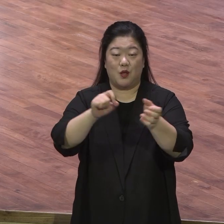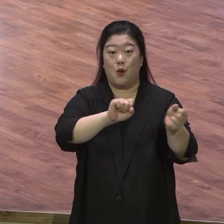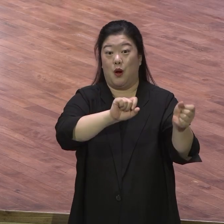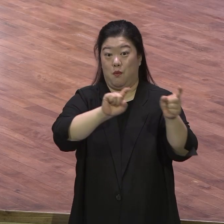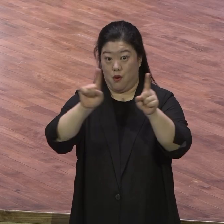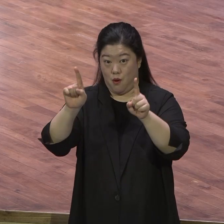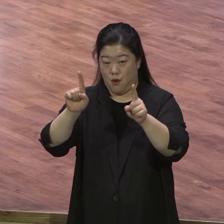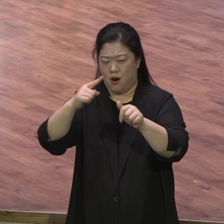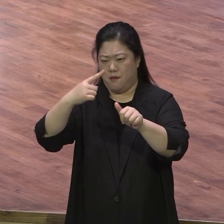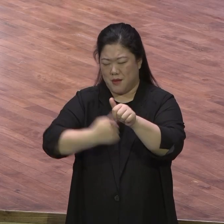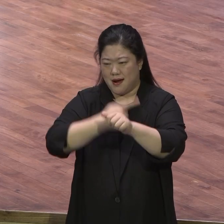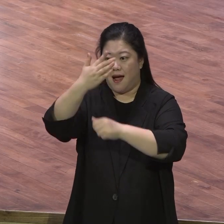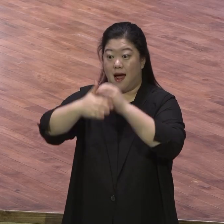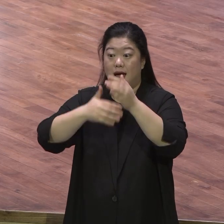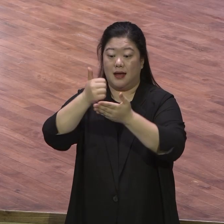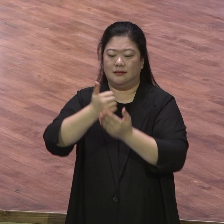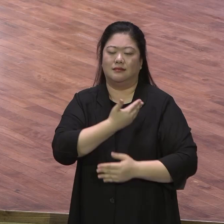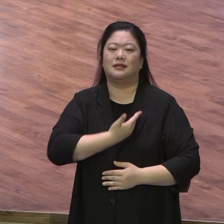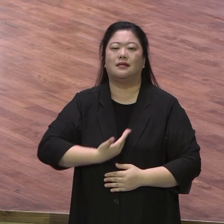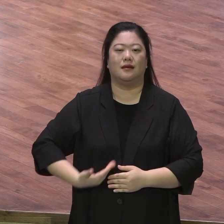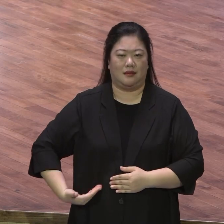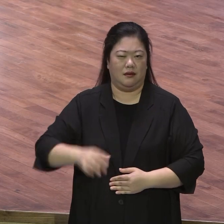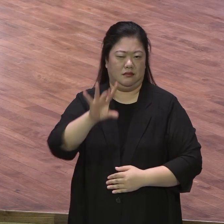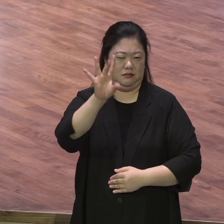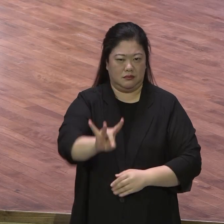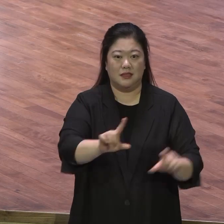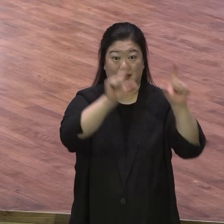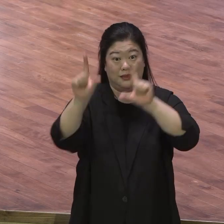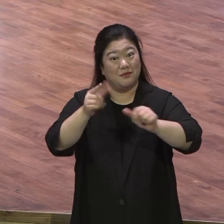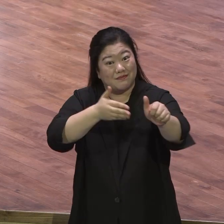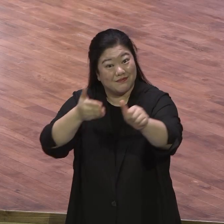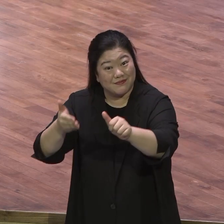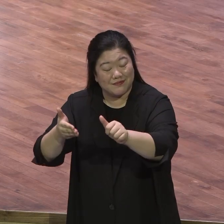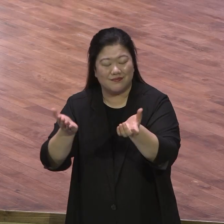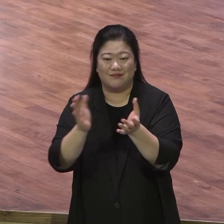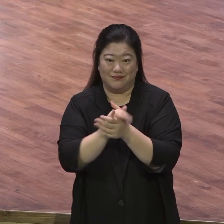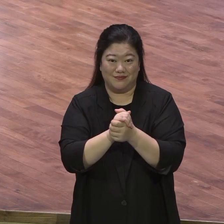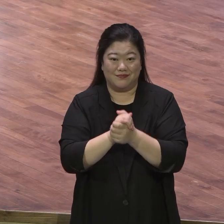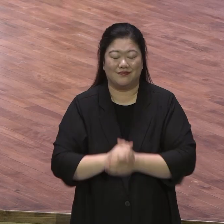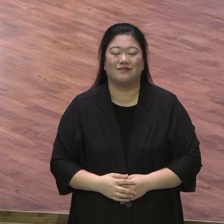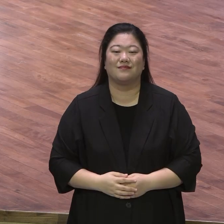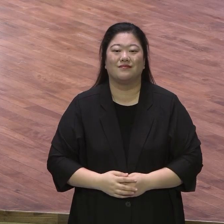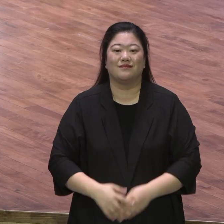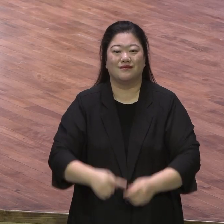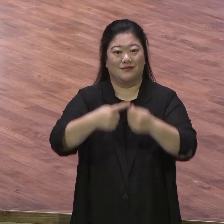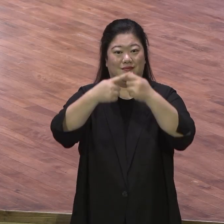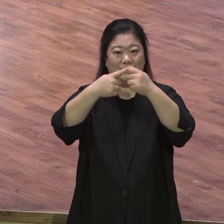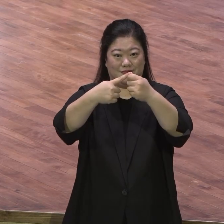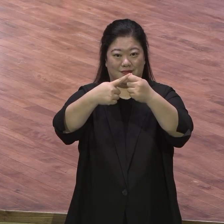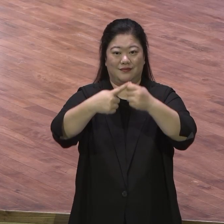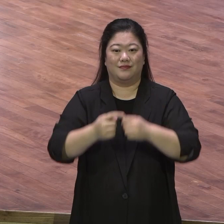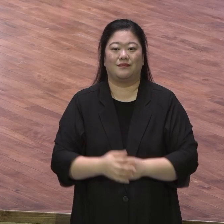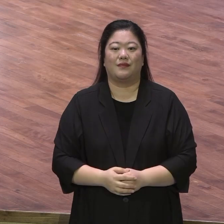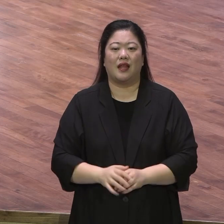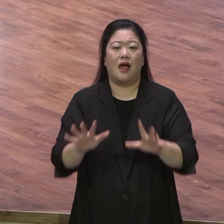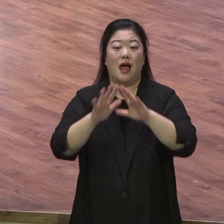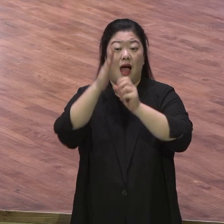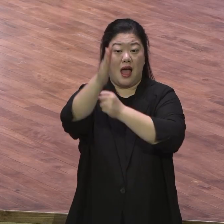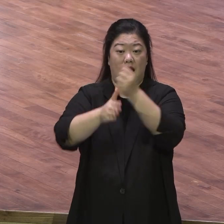서시는 24자자의 삶 속으로 들어가시기를 바랍니다. 그럼 첫째로 하나님의 절대 주권